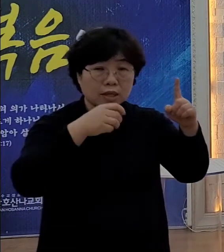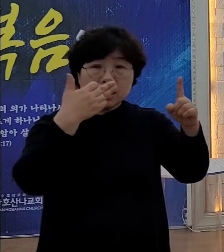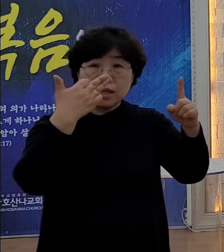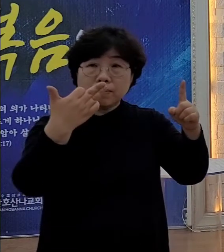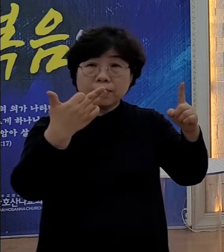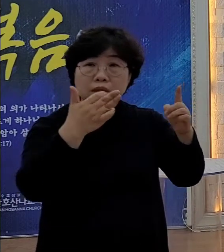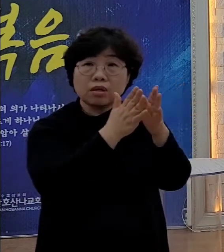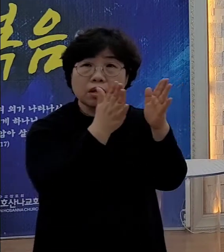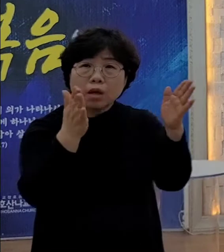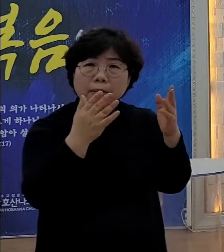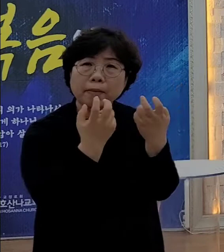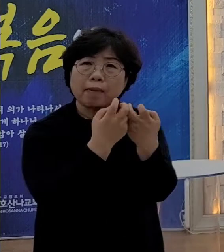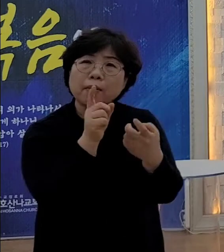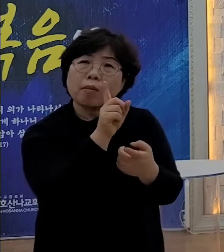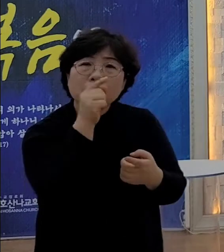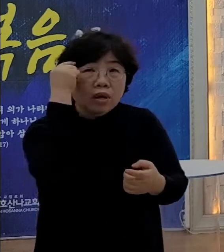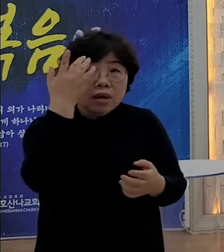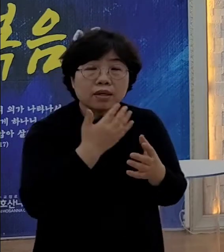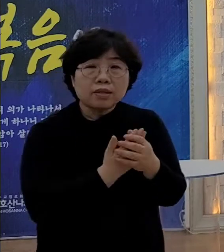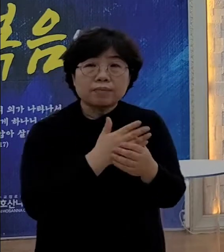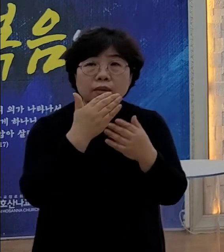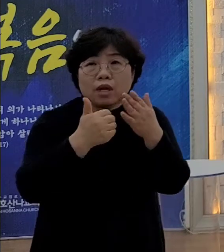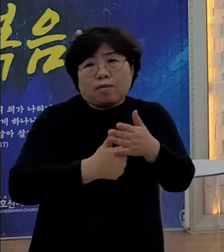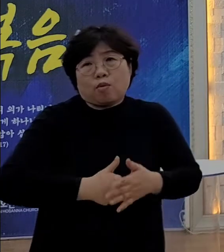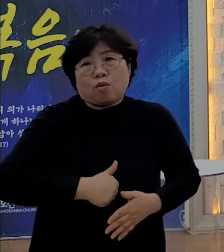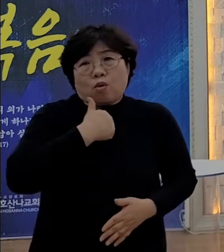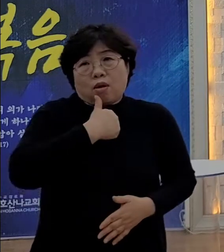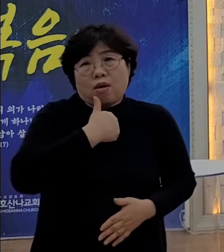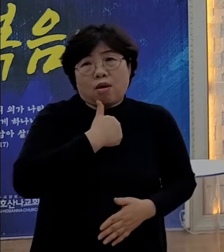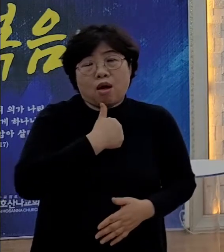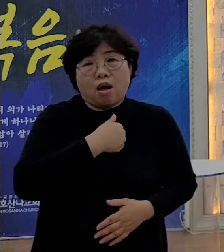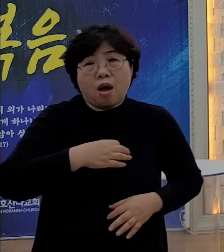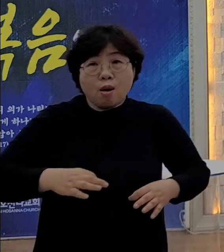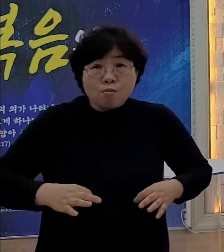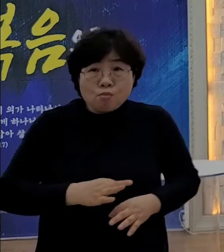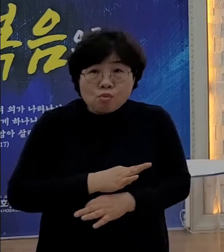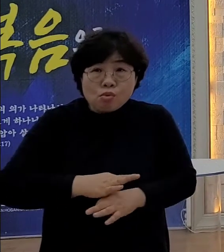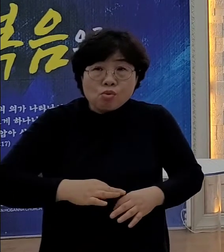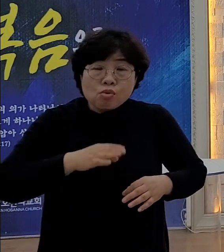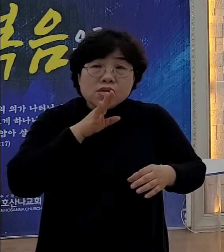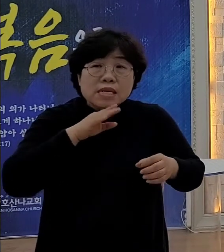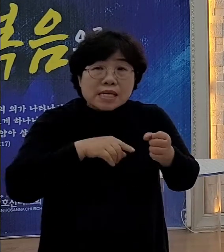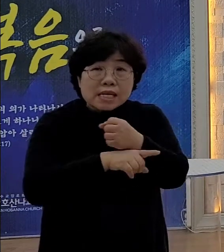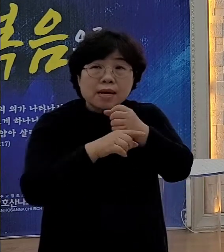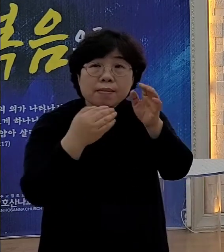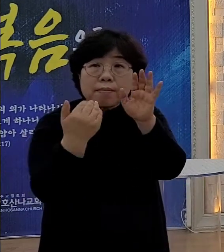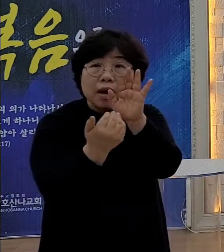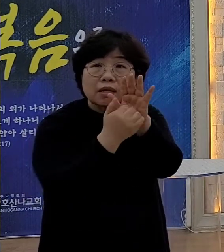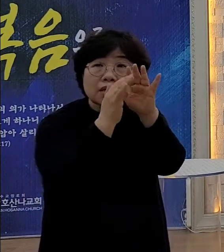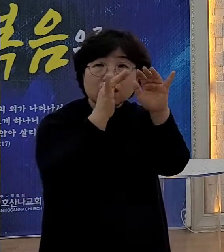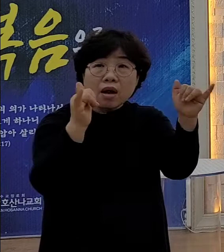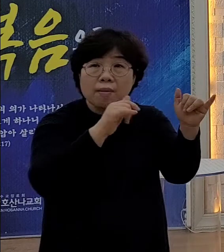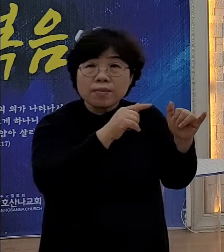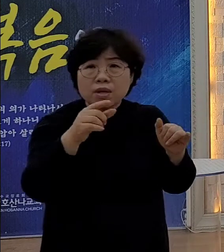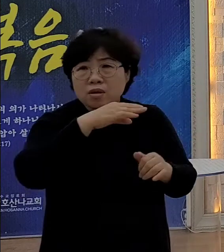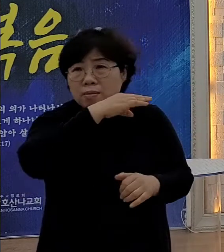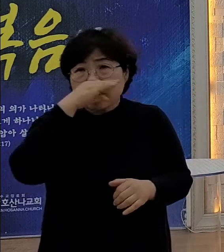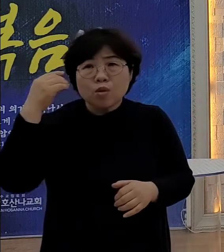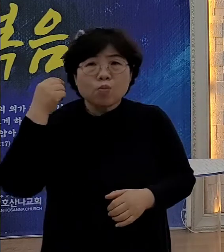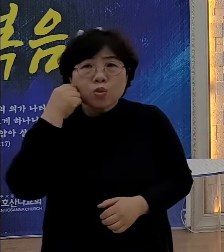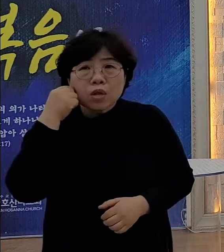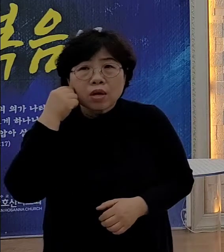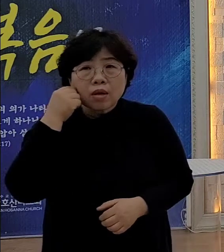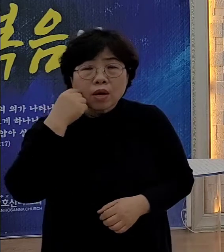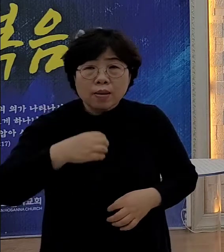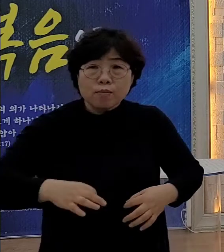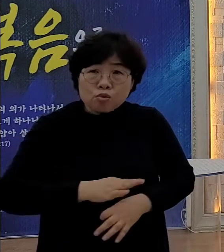18절을 한번 보십시오. 우리 읽었잖아요. 하나님의 진노가 불의로 진리를 막는 사람들의 모든 경건하지 않음과 불의에